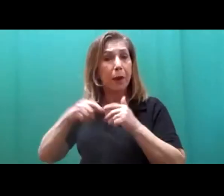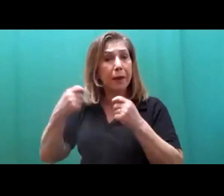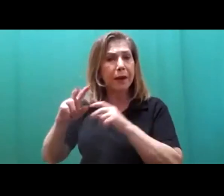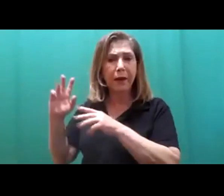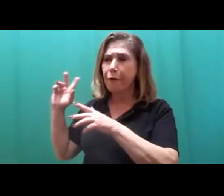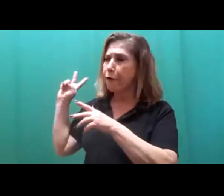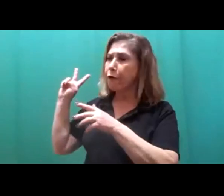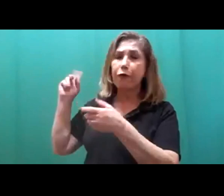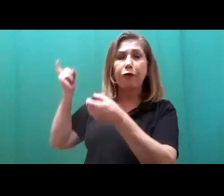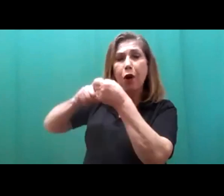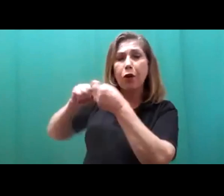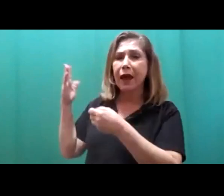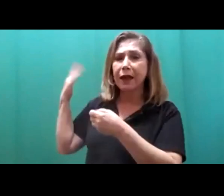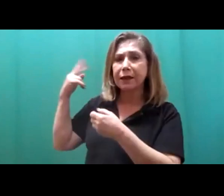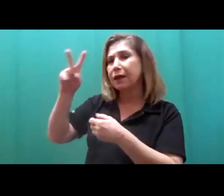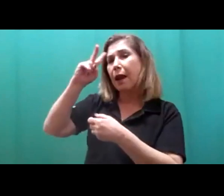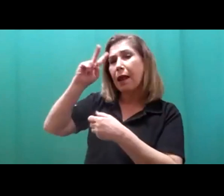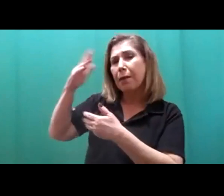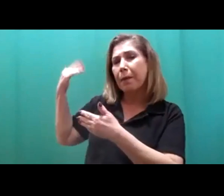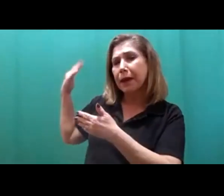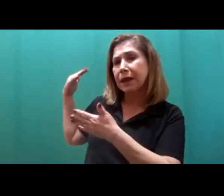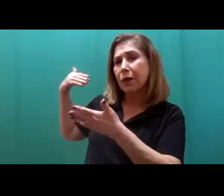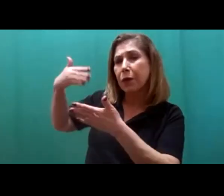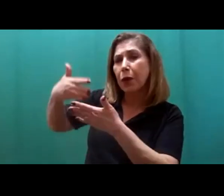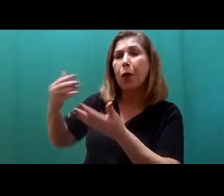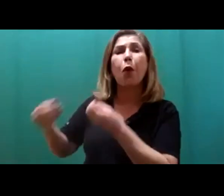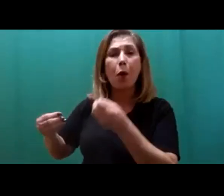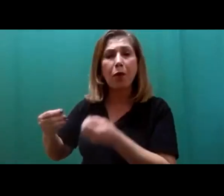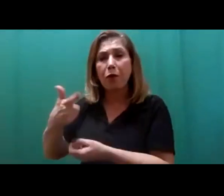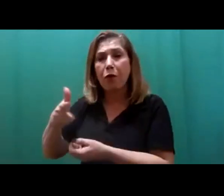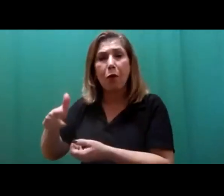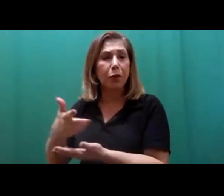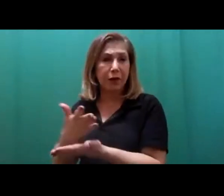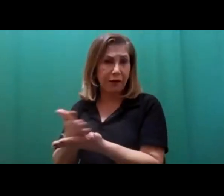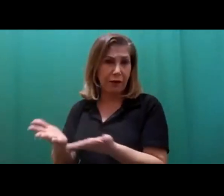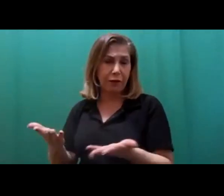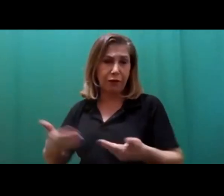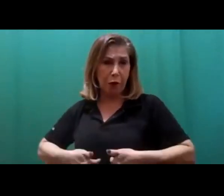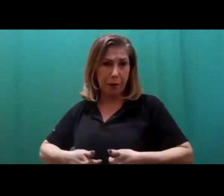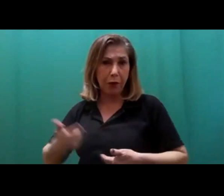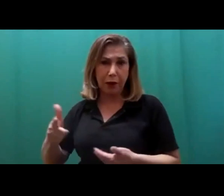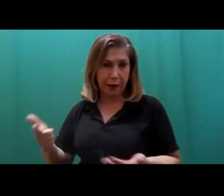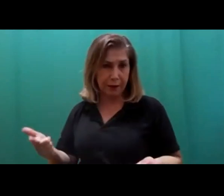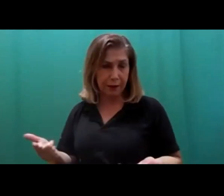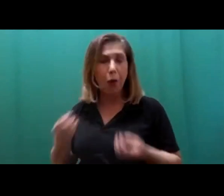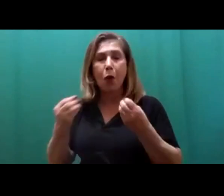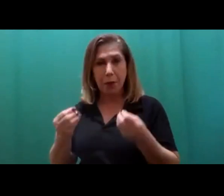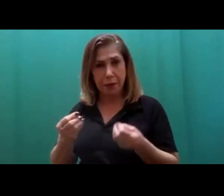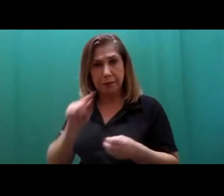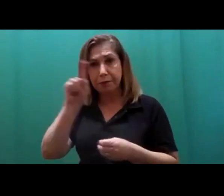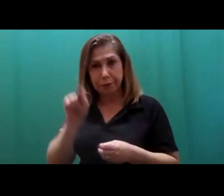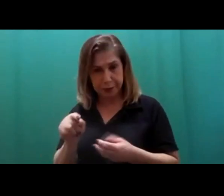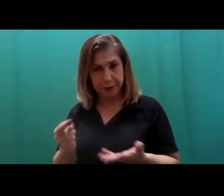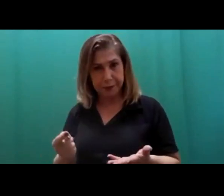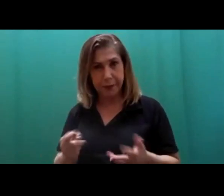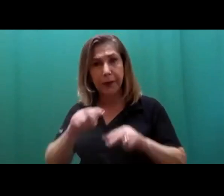histórico para pensar como não ter fome. A fome é uma consequência de uma história de desigualdade, de morte,